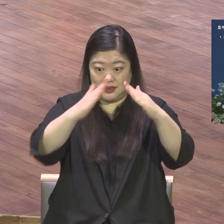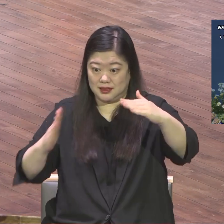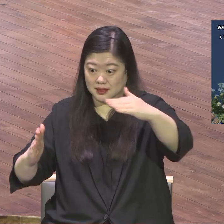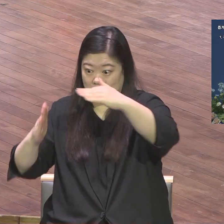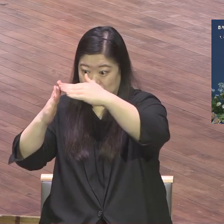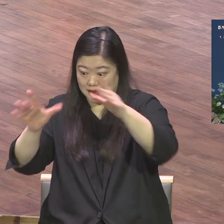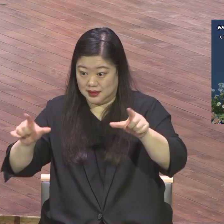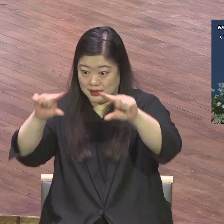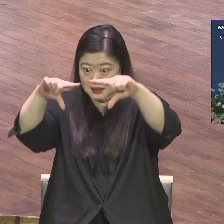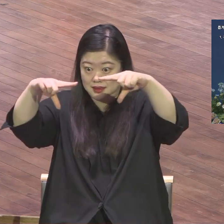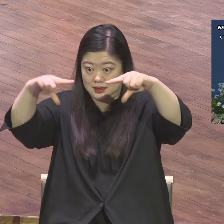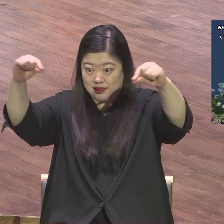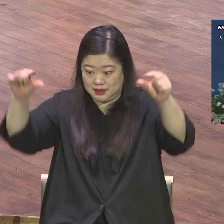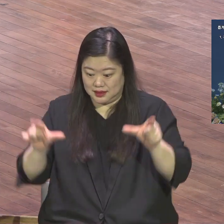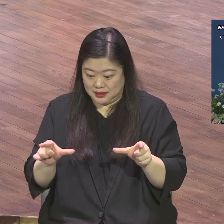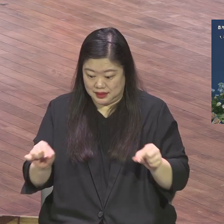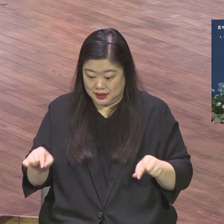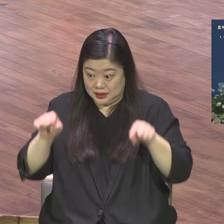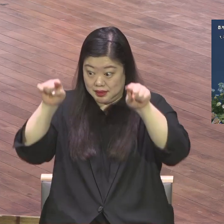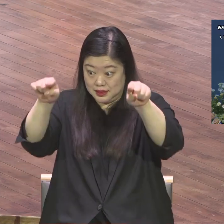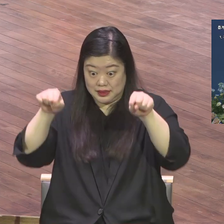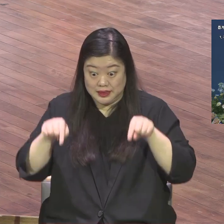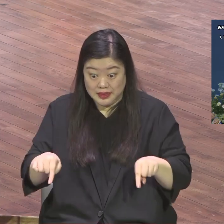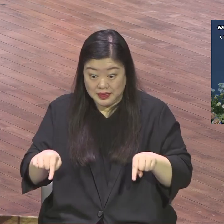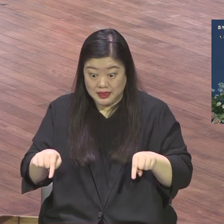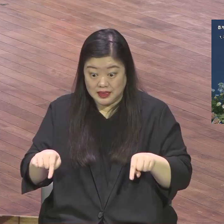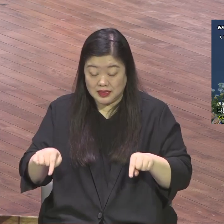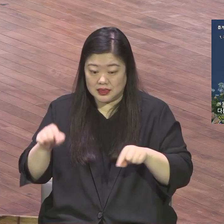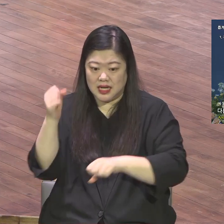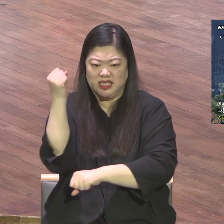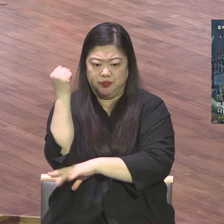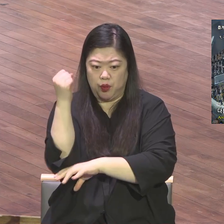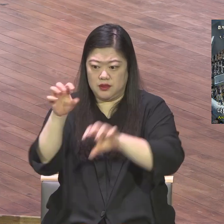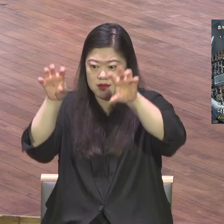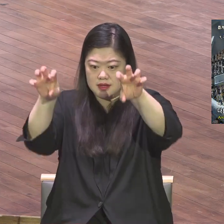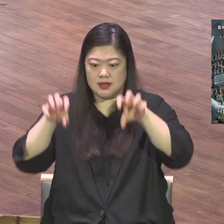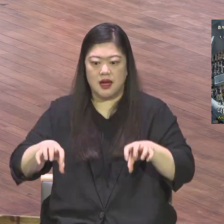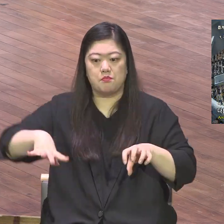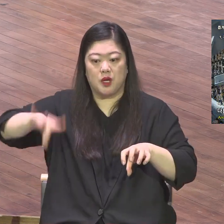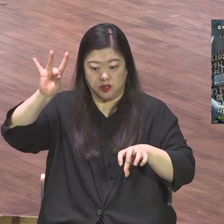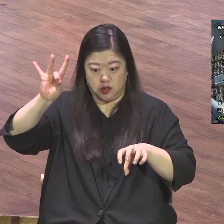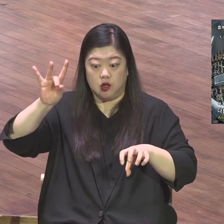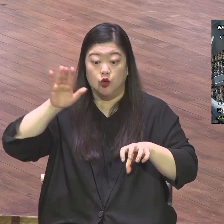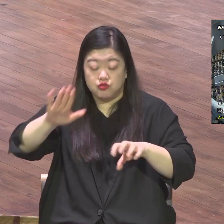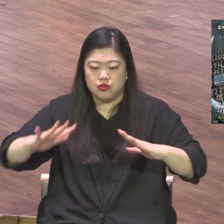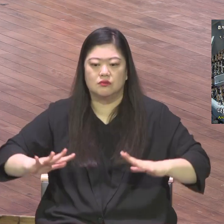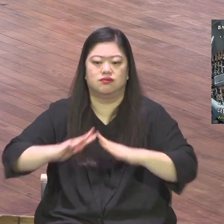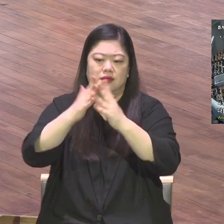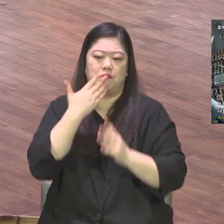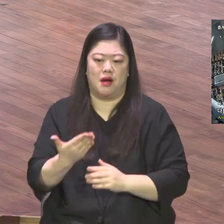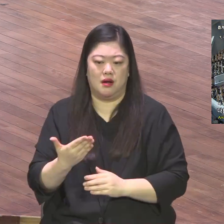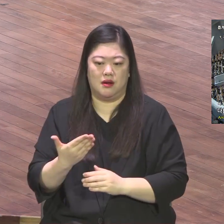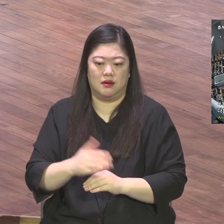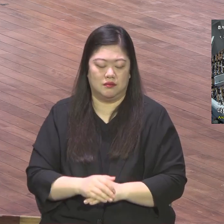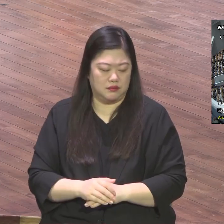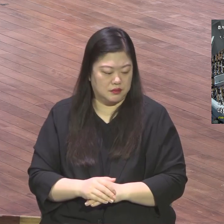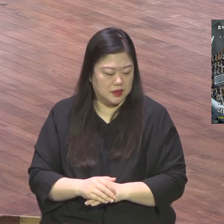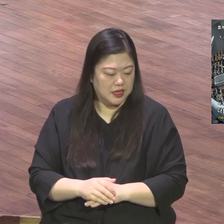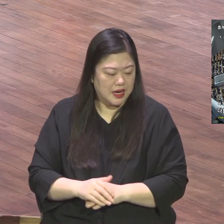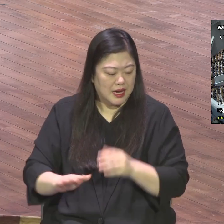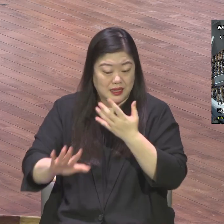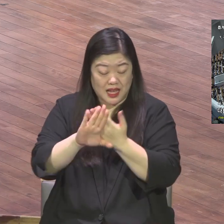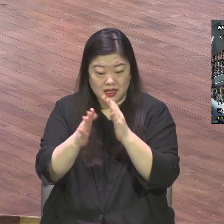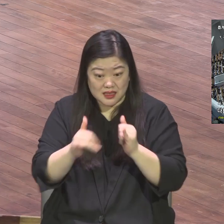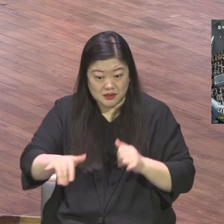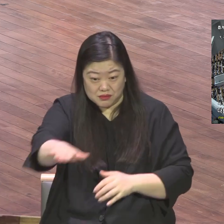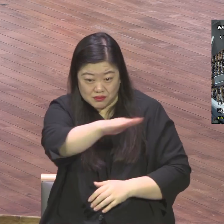될 수가 없습니다. 그러면서 아주 중요한 결론 내리고 있습니다. 12절에 다른 이로서는 구원을 받을 수 없나니 천하 사람 중에 구원을 받을 만한